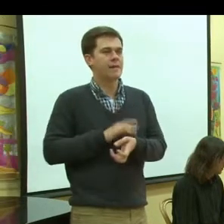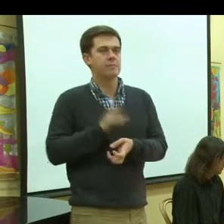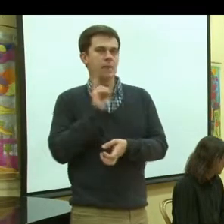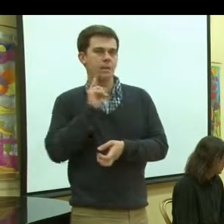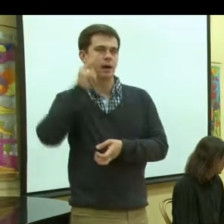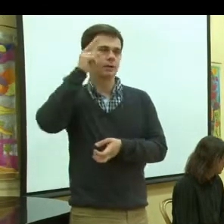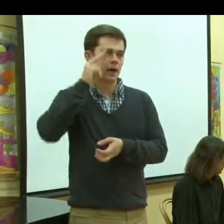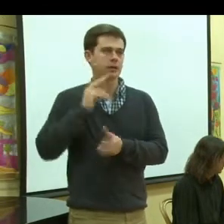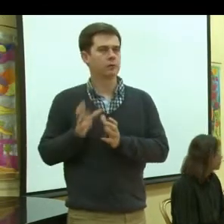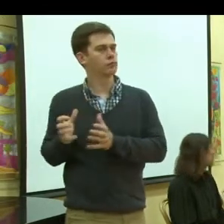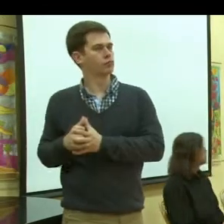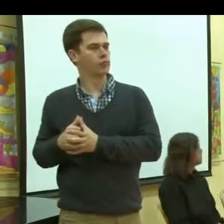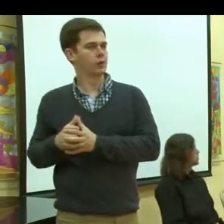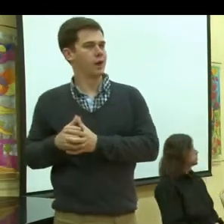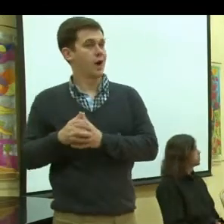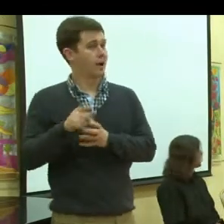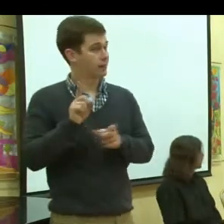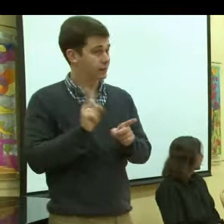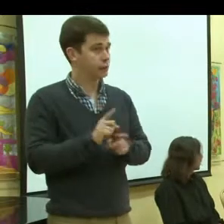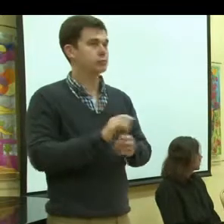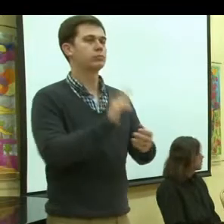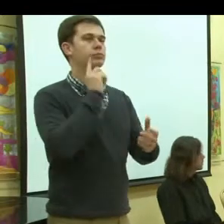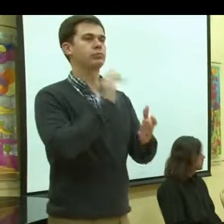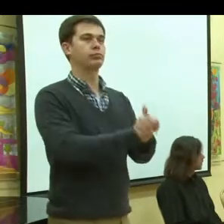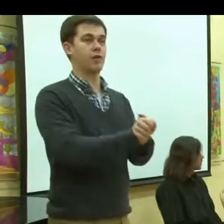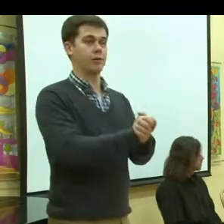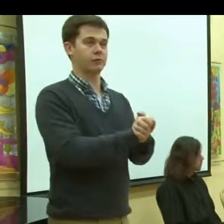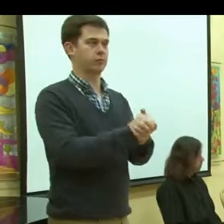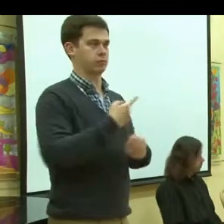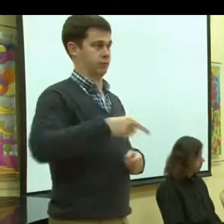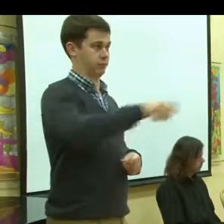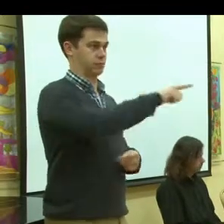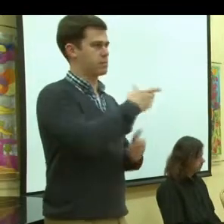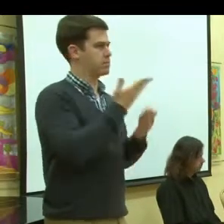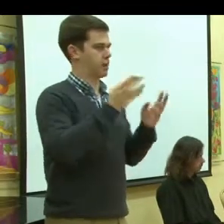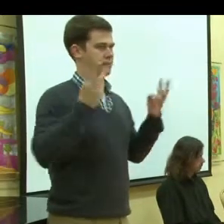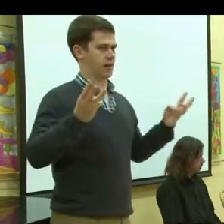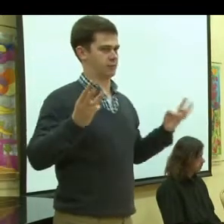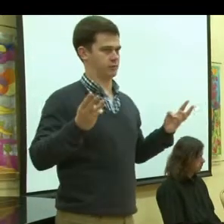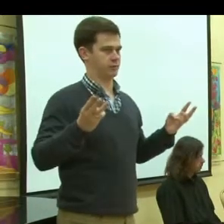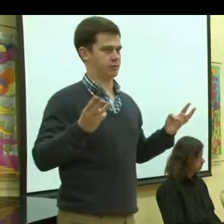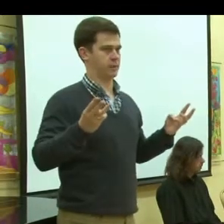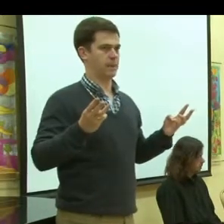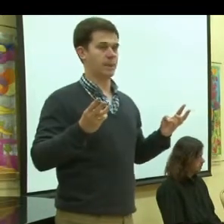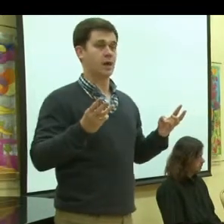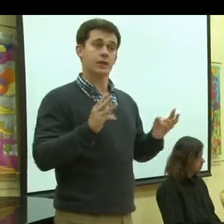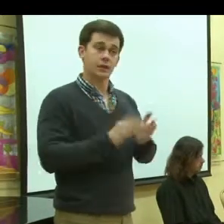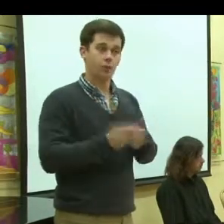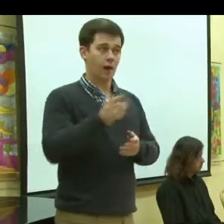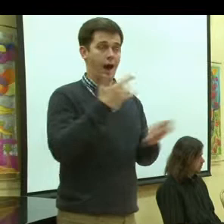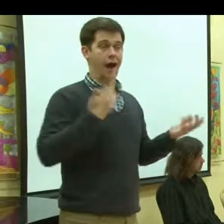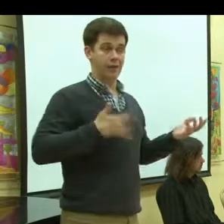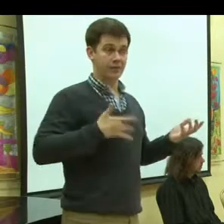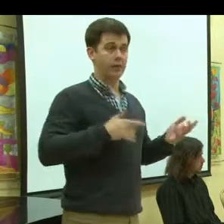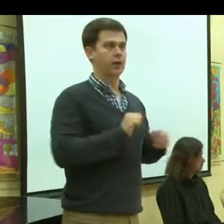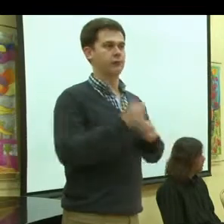mama, tata, ale bardzo ważną rolę odgrywają również przyjaciele. Tenemos el día del amigo, lo festejamos. Na przykład w Argentynie świętuje się Dzień Przyjaciela.